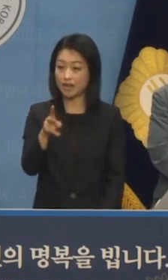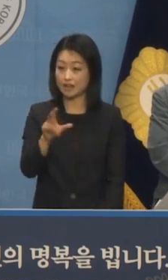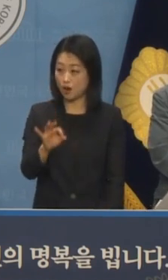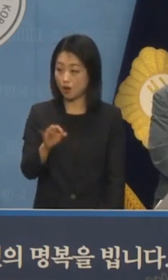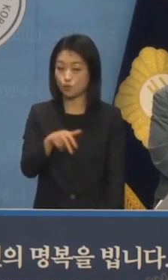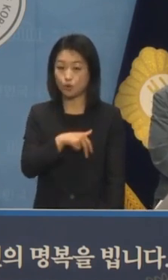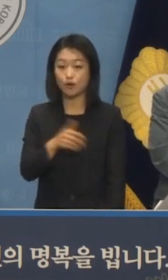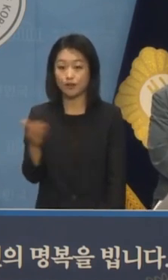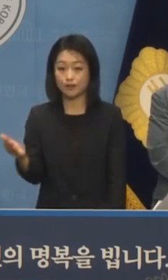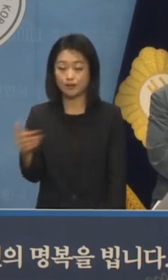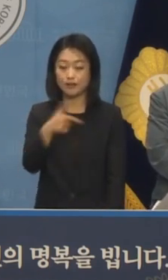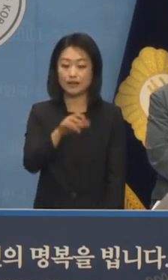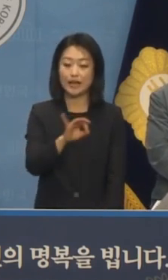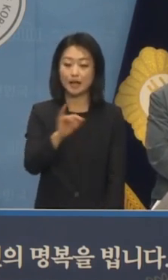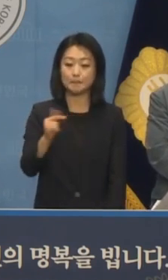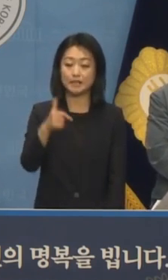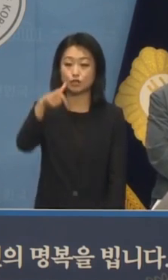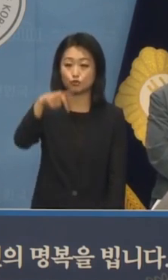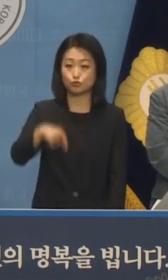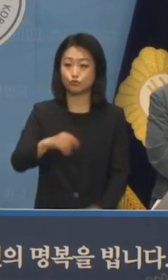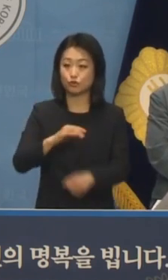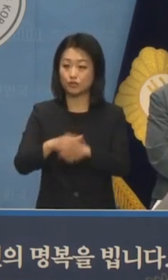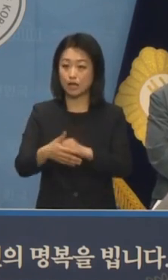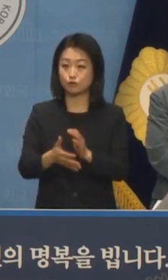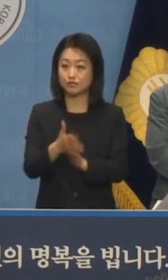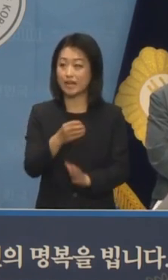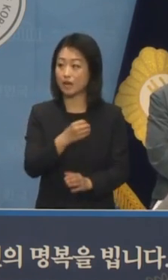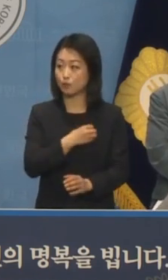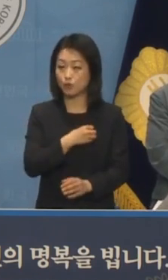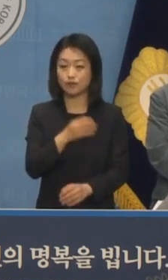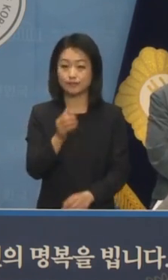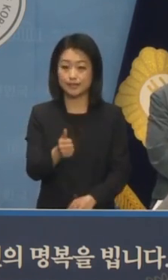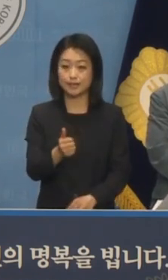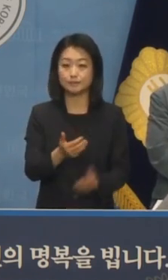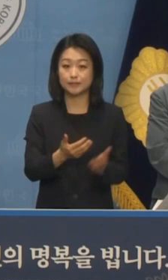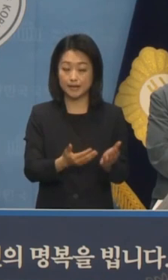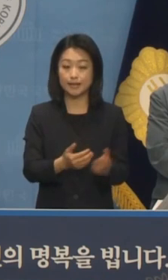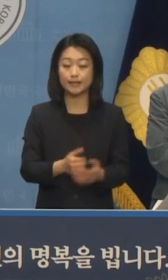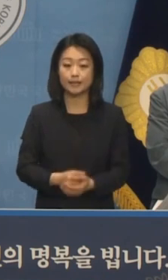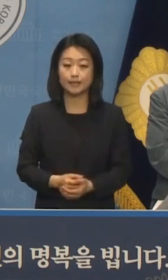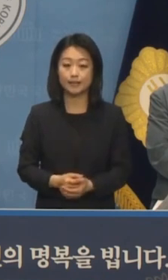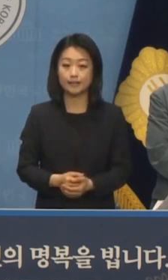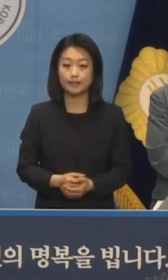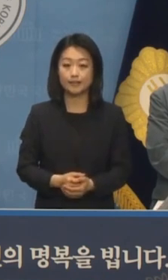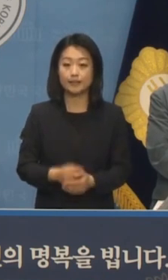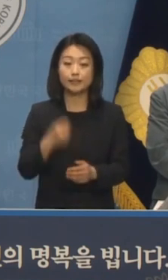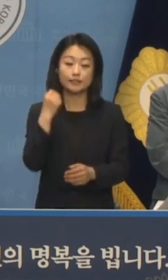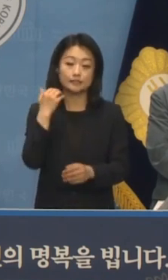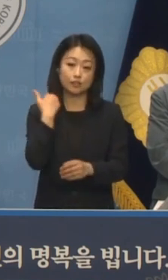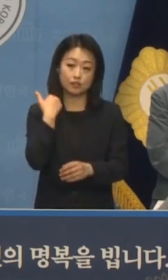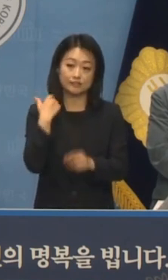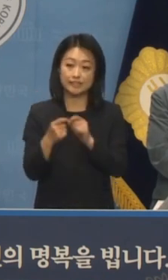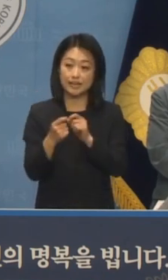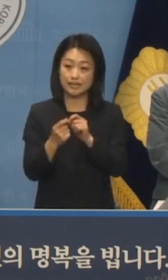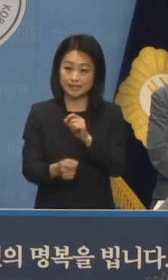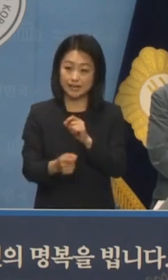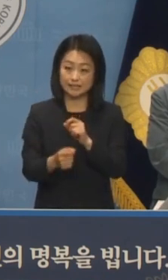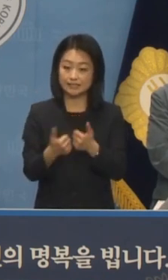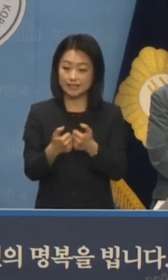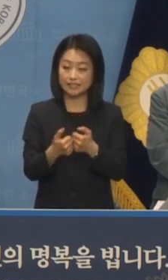그리고 강민구 대구시당 위원장님 오셨습니다. 우리 당의 전세사기